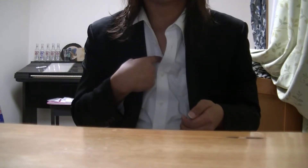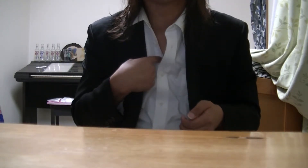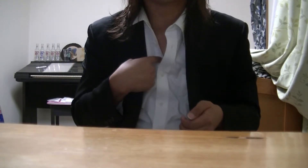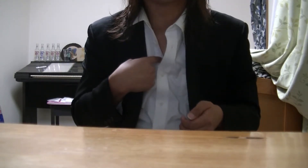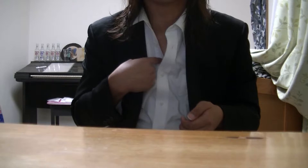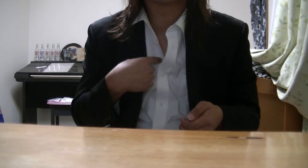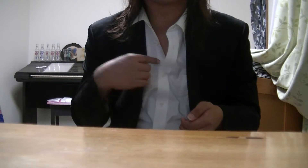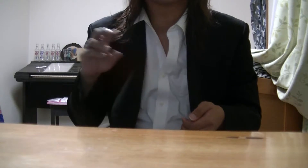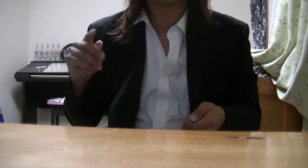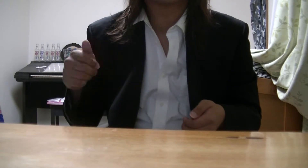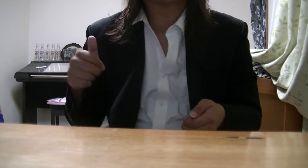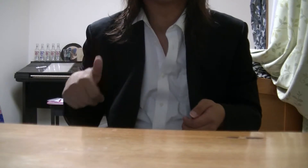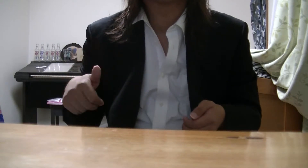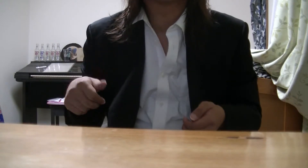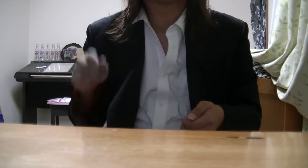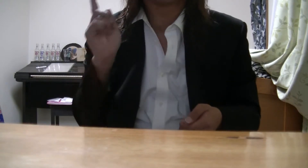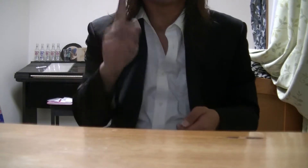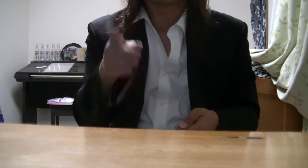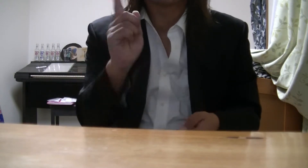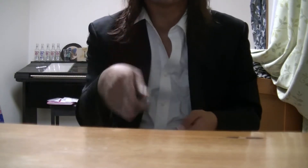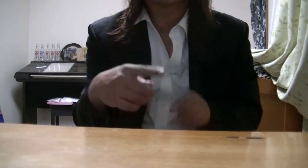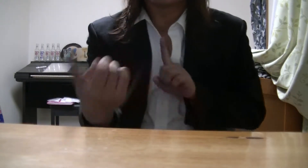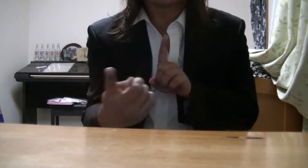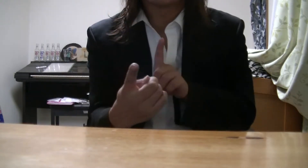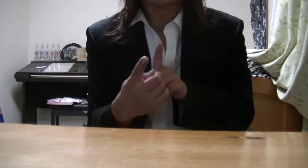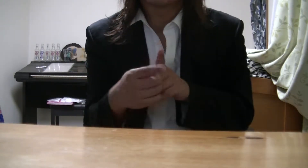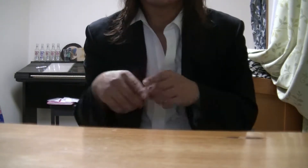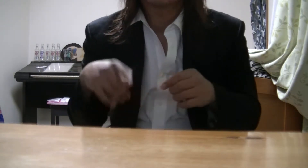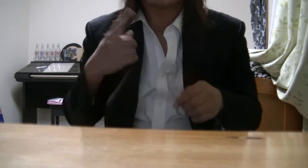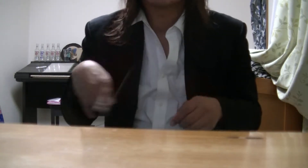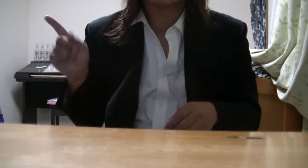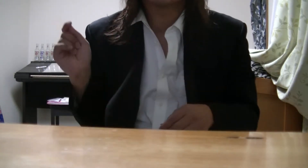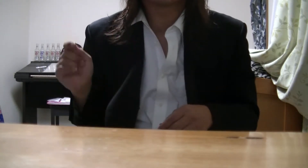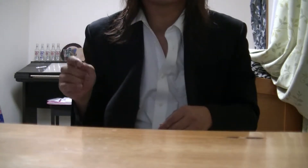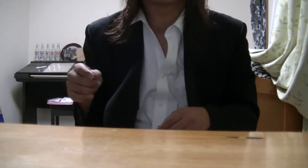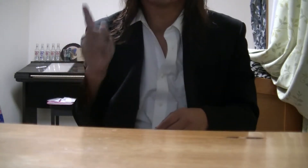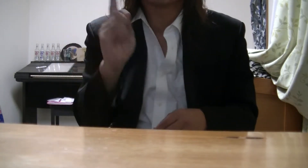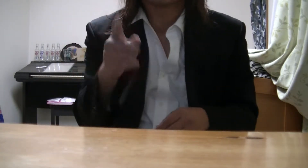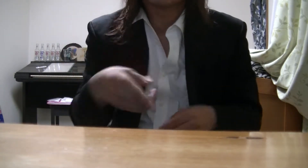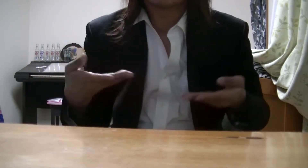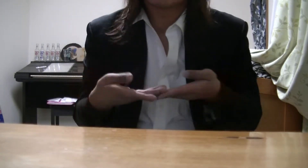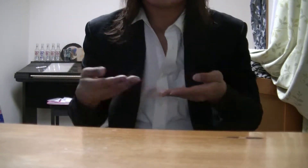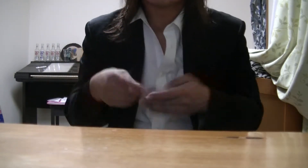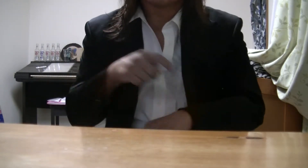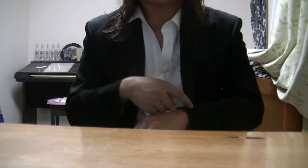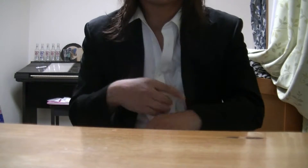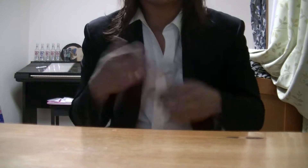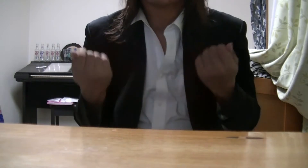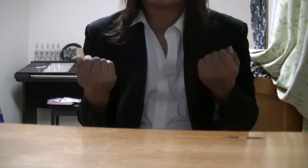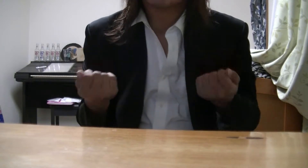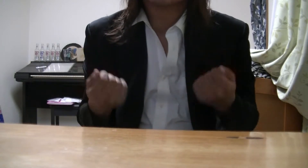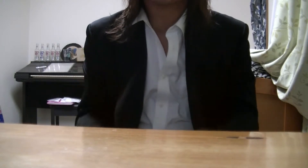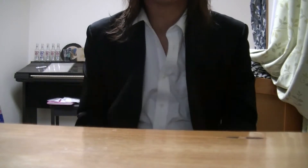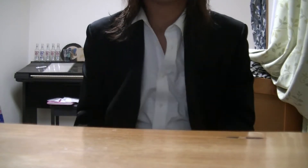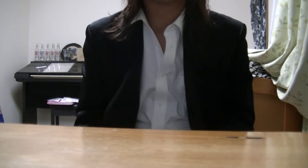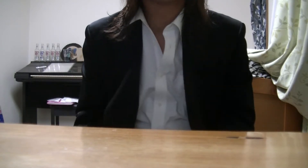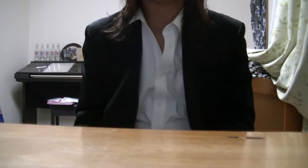じゃないんだよ、あんたに会いに来てるんよってスタンドのアルバイトスタッフに言うお母さんなんですよ。毎日毎